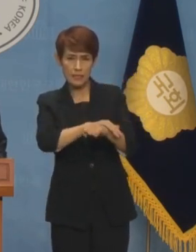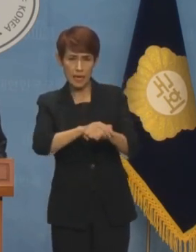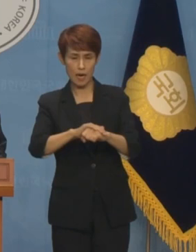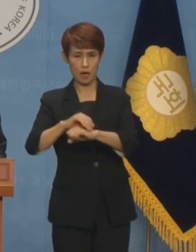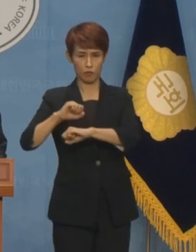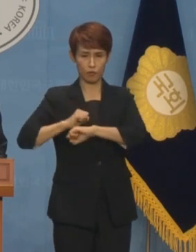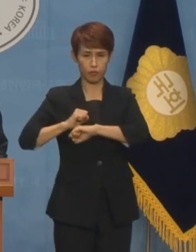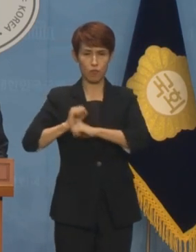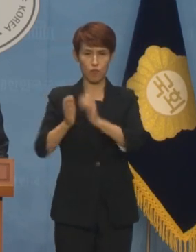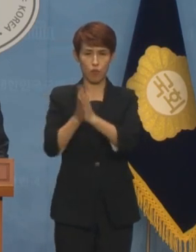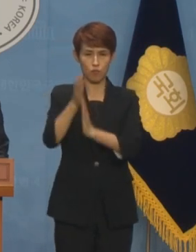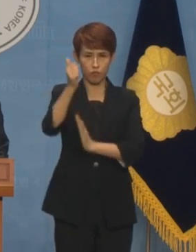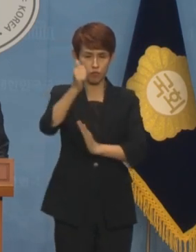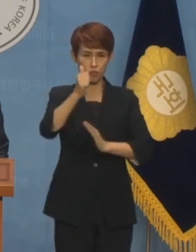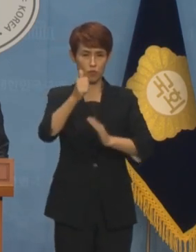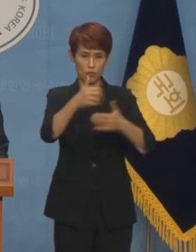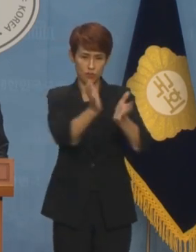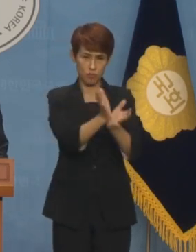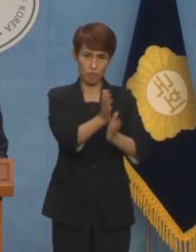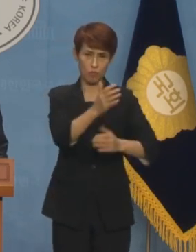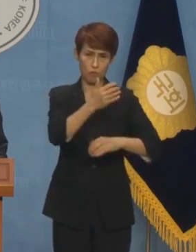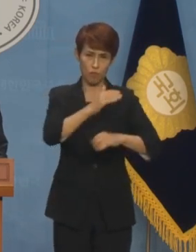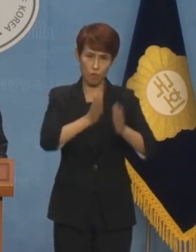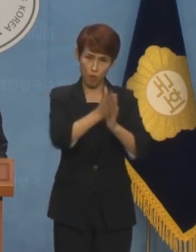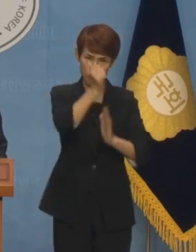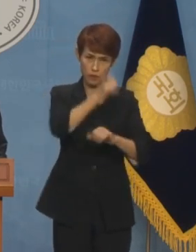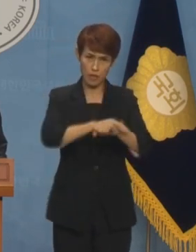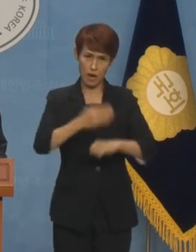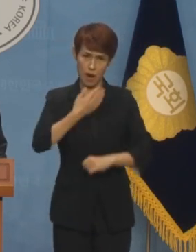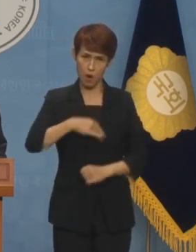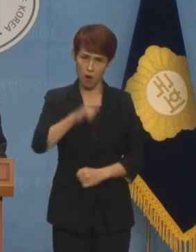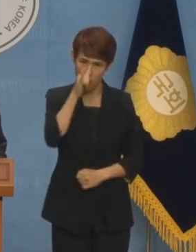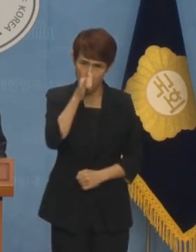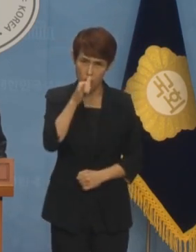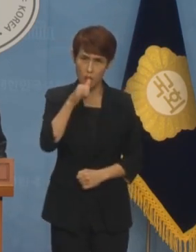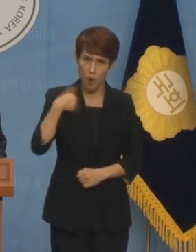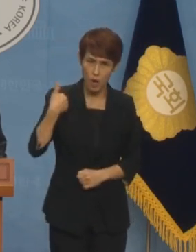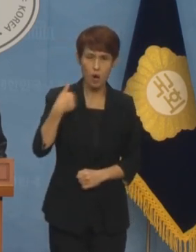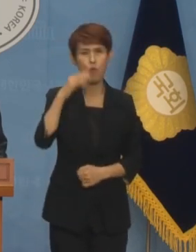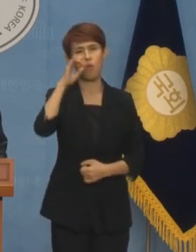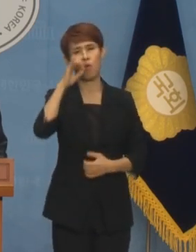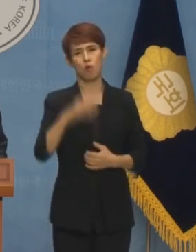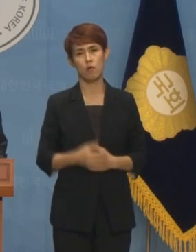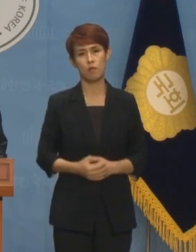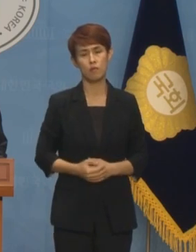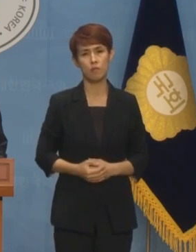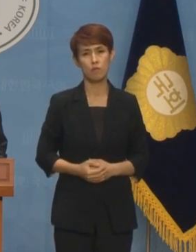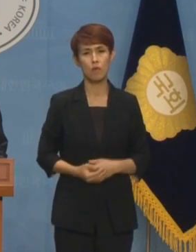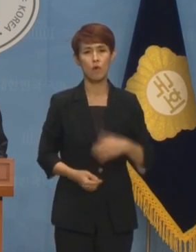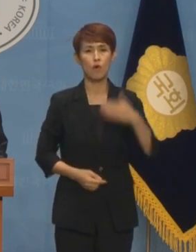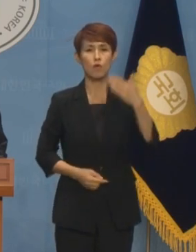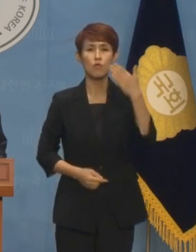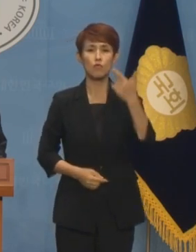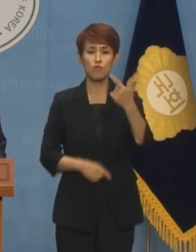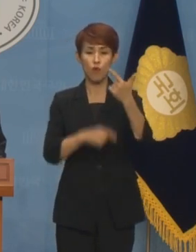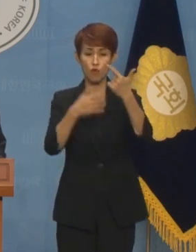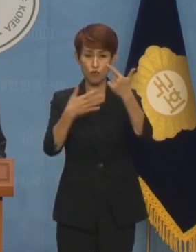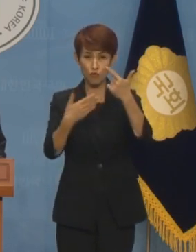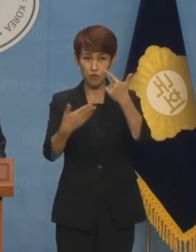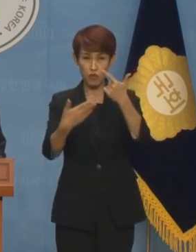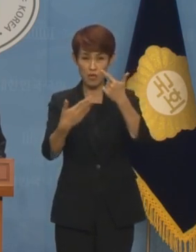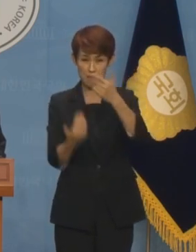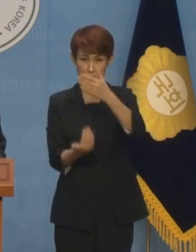합참본부와 국방본부가 파악하고 있는지도 의심스럽습니다. 아까 말한 6월 9일 사건에 대해서